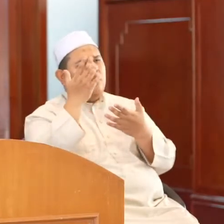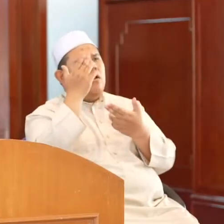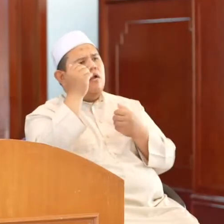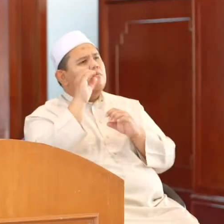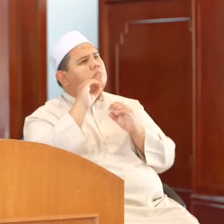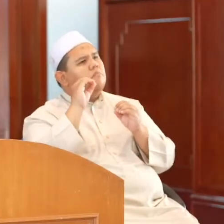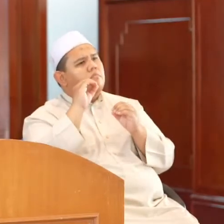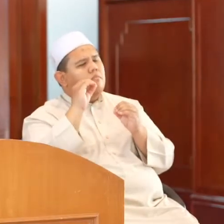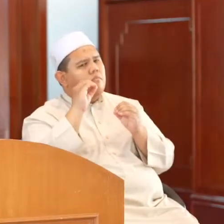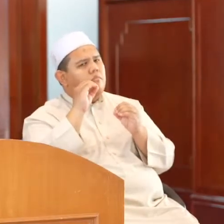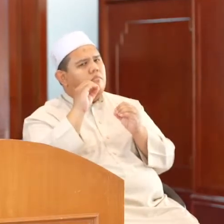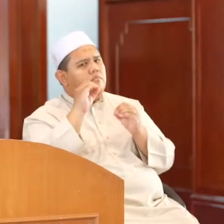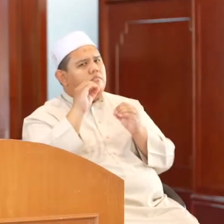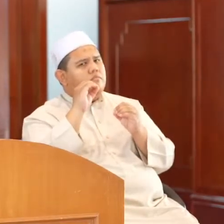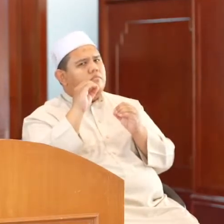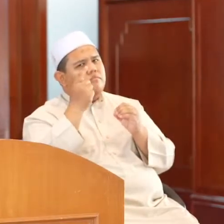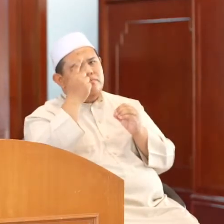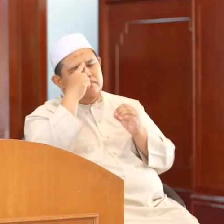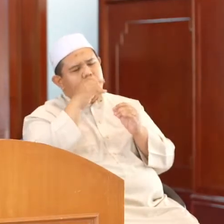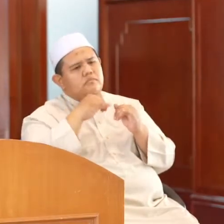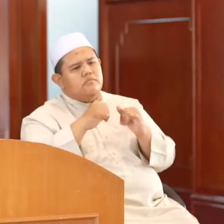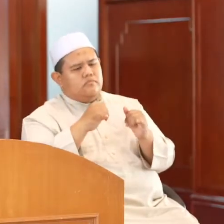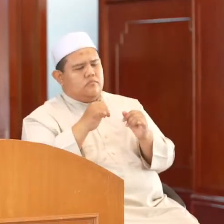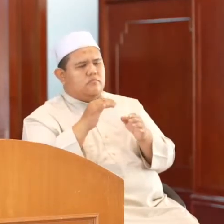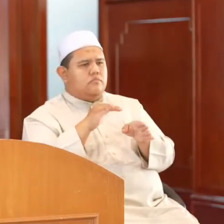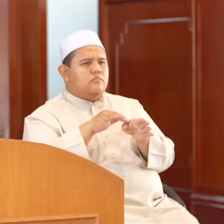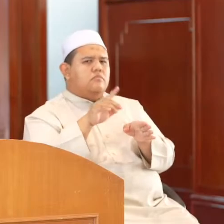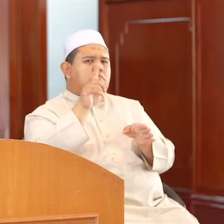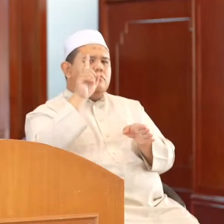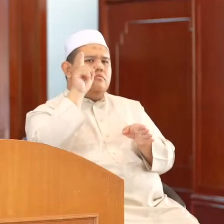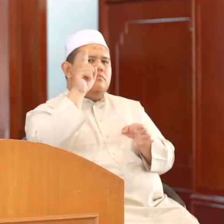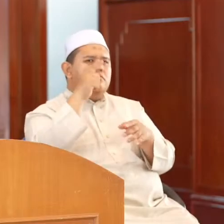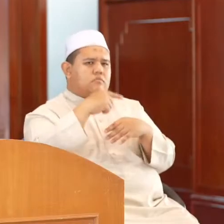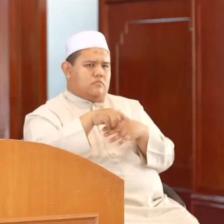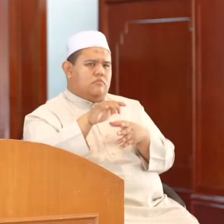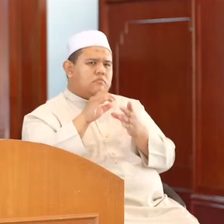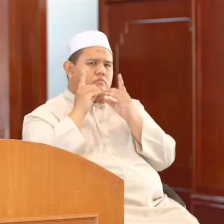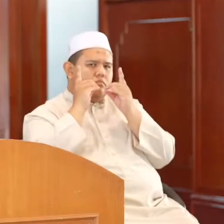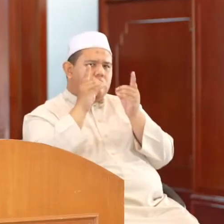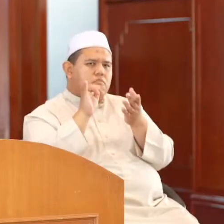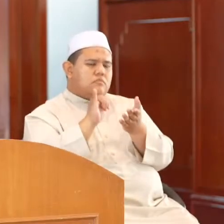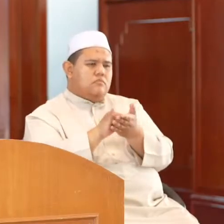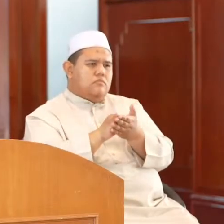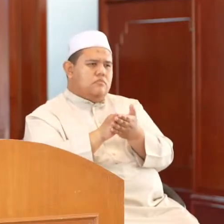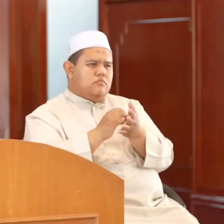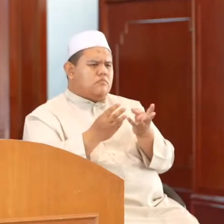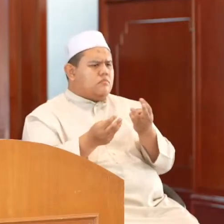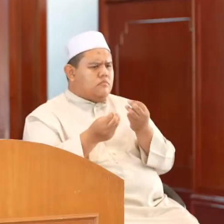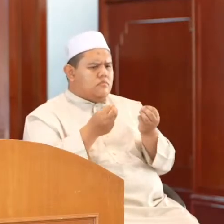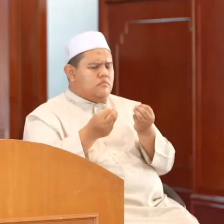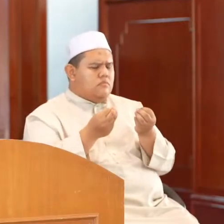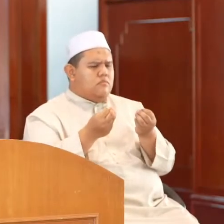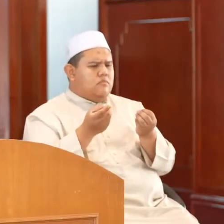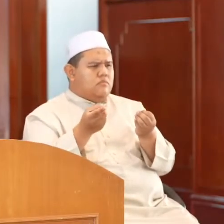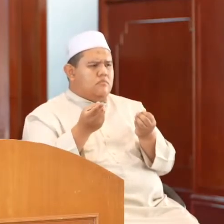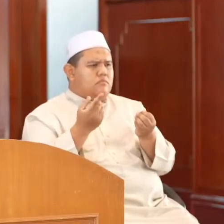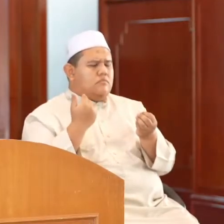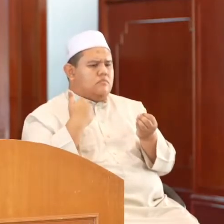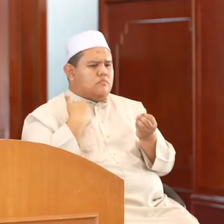daripada terhasilnya istiqamah kepada Tuhanmu selepas dosa itu. Boleh jadi ia